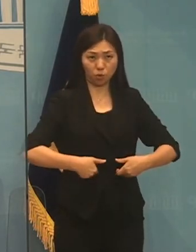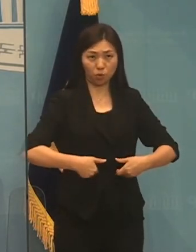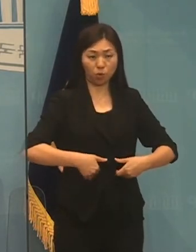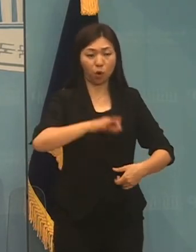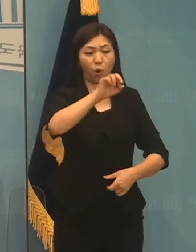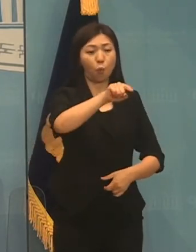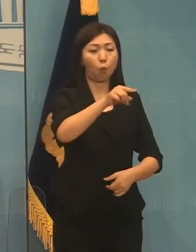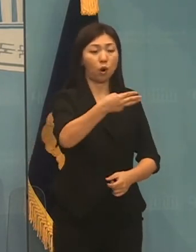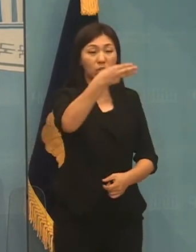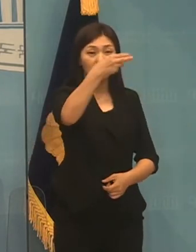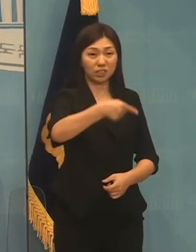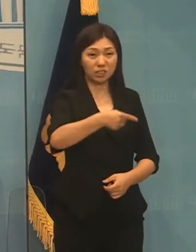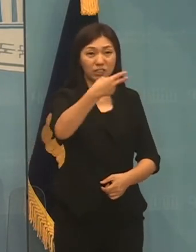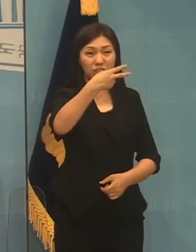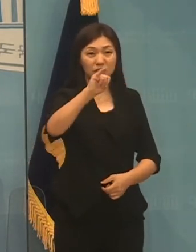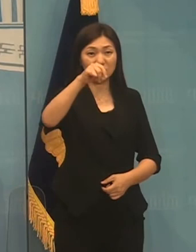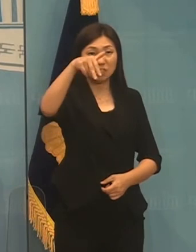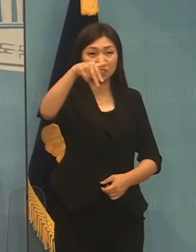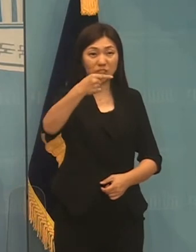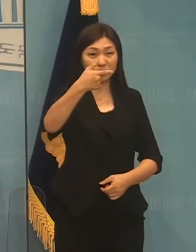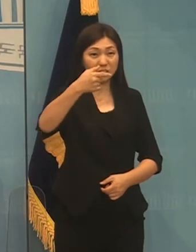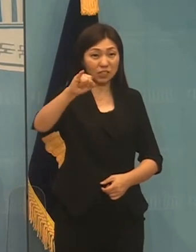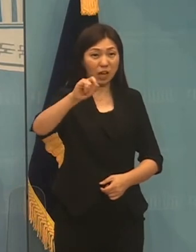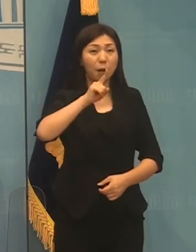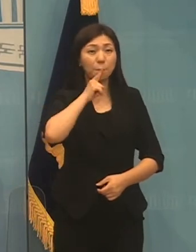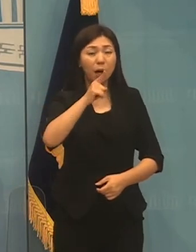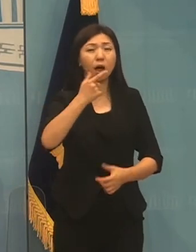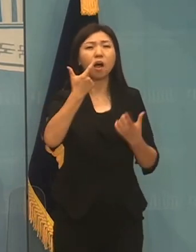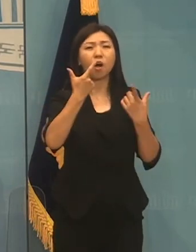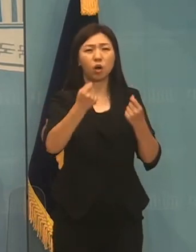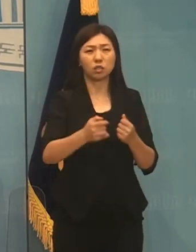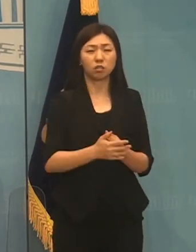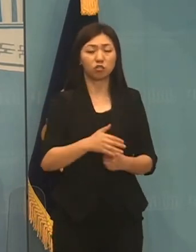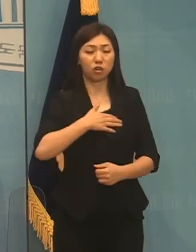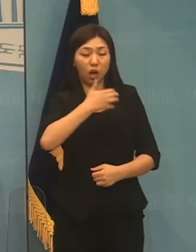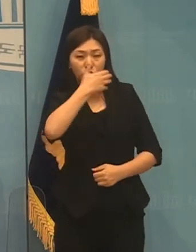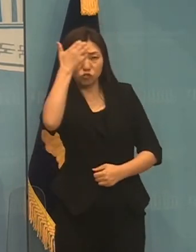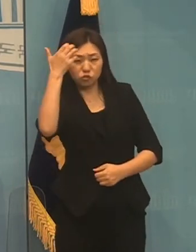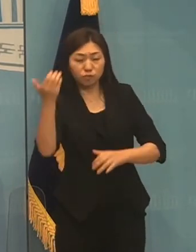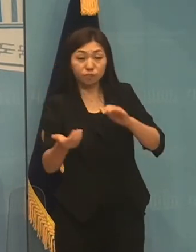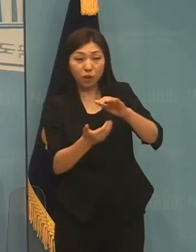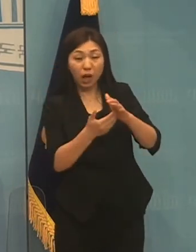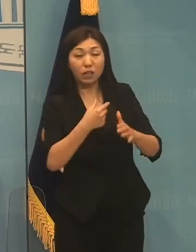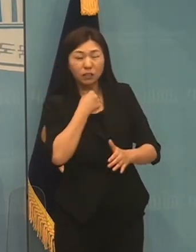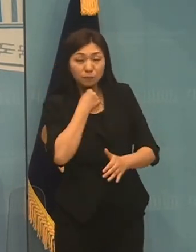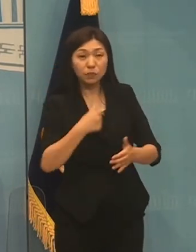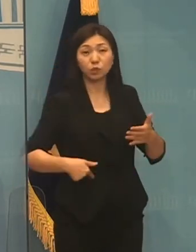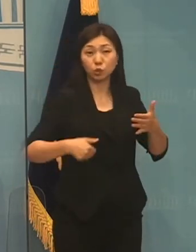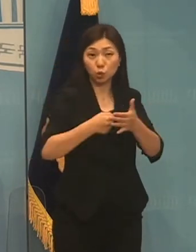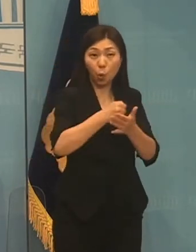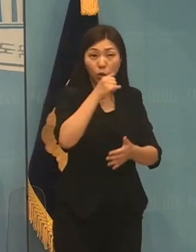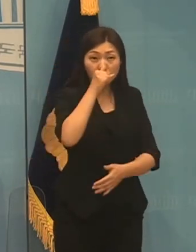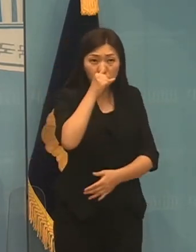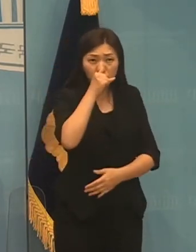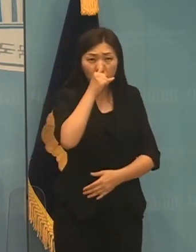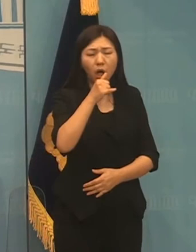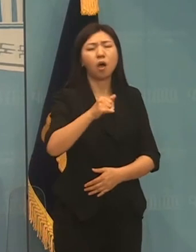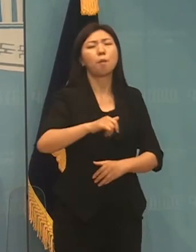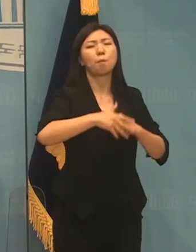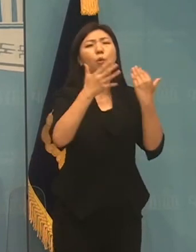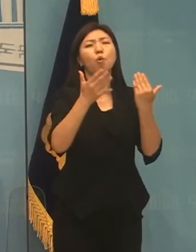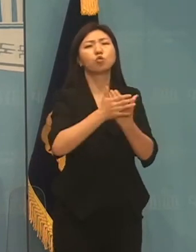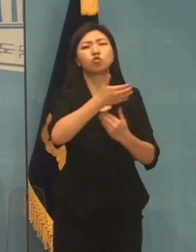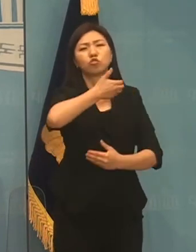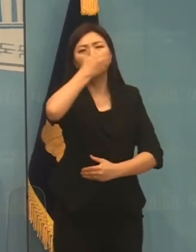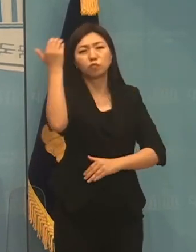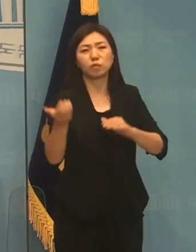한 말처럼 우리에게 꿈을 추구할 용기가 있다면 우리는 모든 꿈을